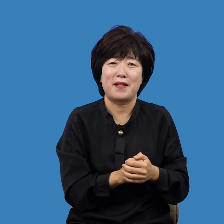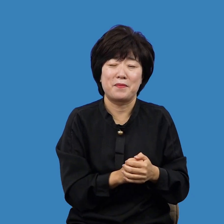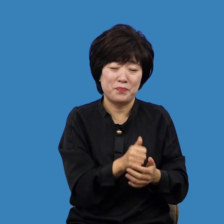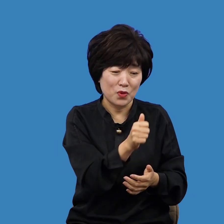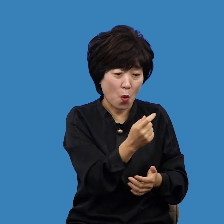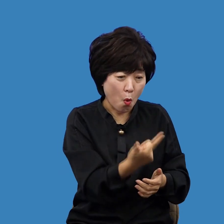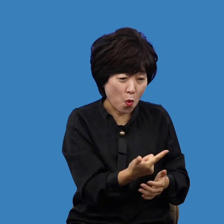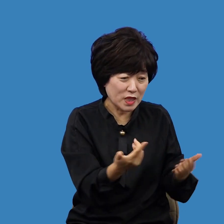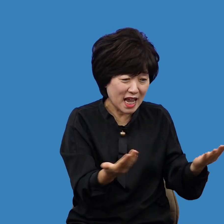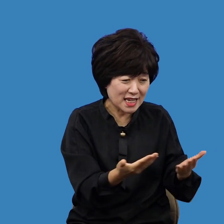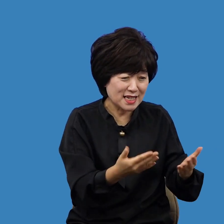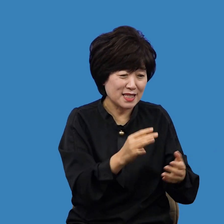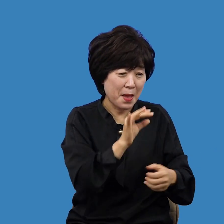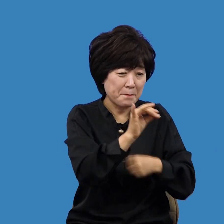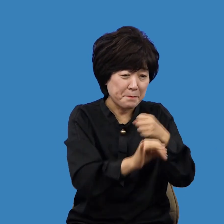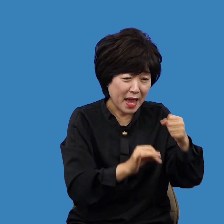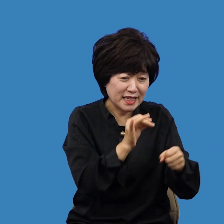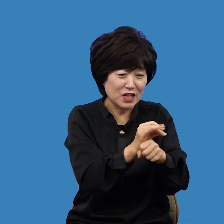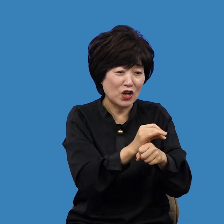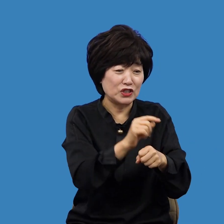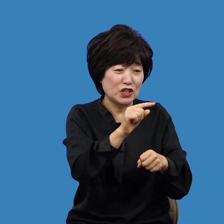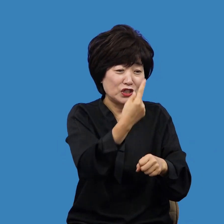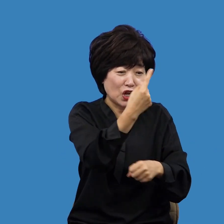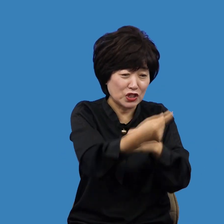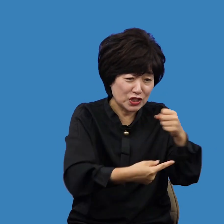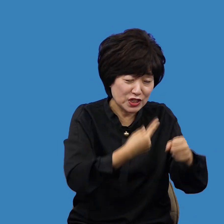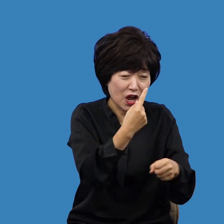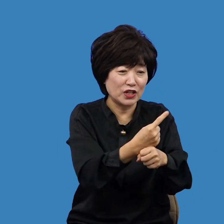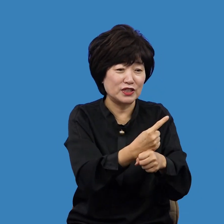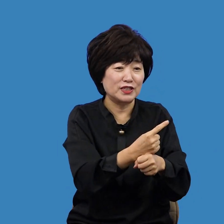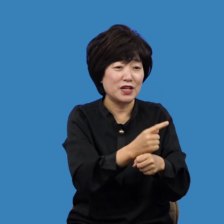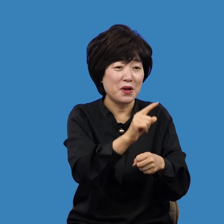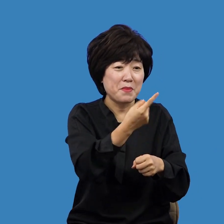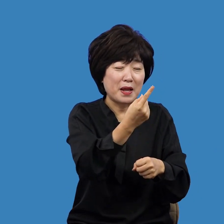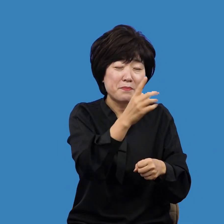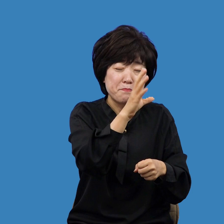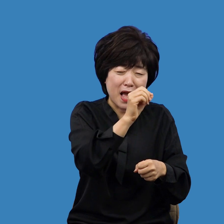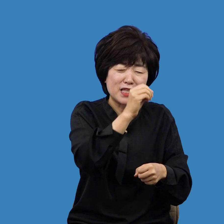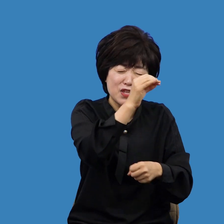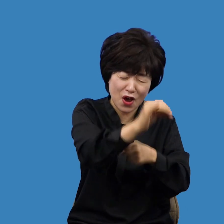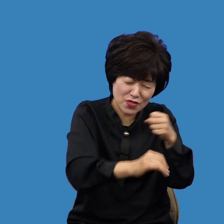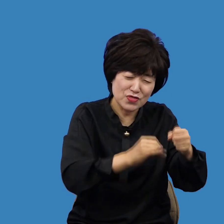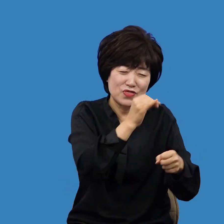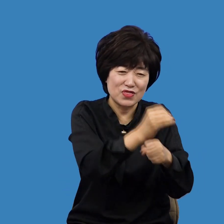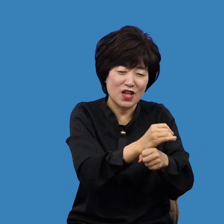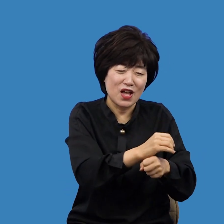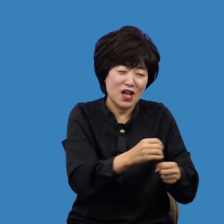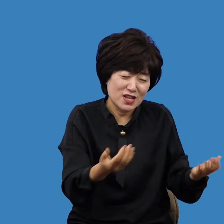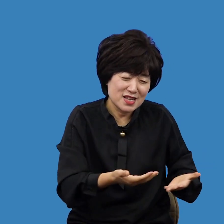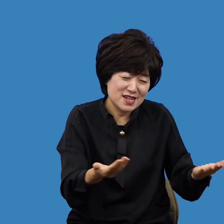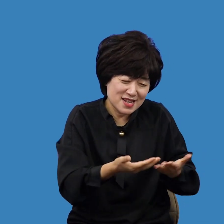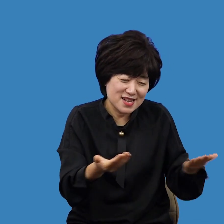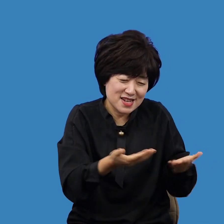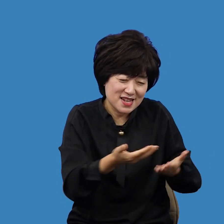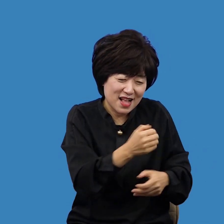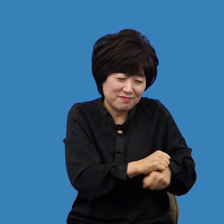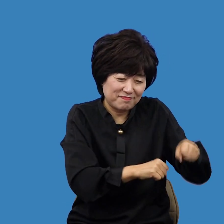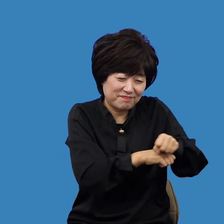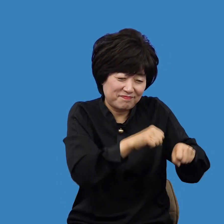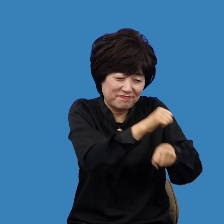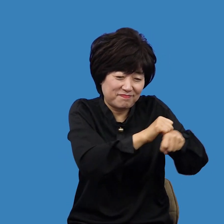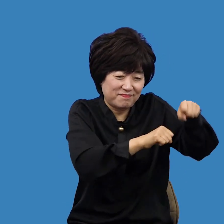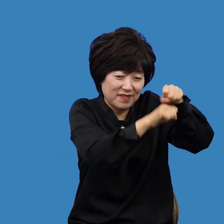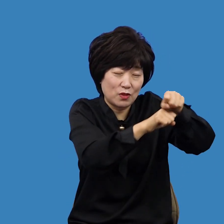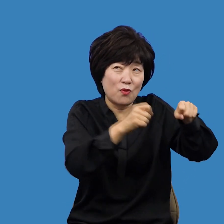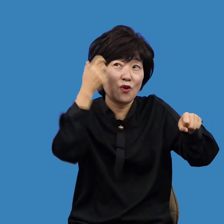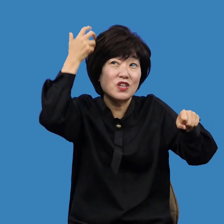뭐 100년, 1000년, 100만 년, 10만 년 아무리 열심히 뭐를 쌓아도 영적인 것으로 대체되지 않는다는 거예요. 그래서